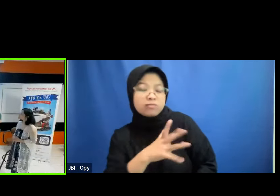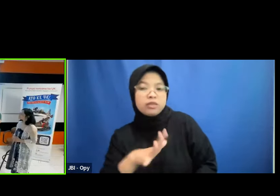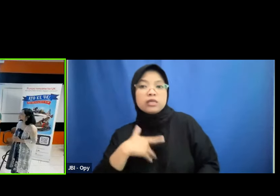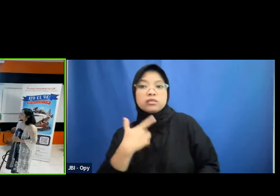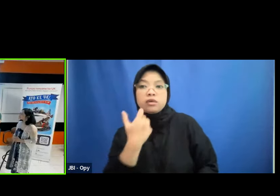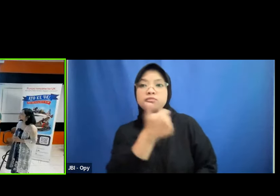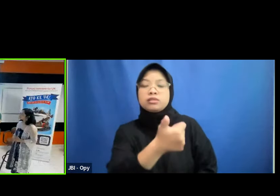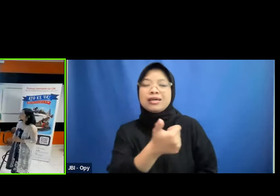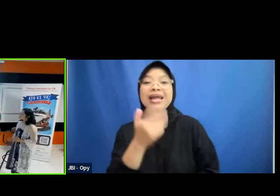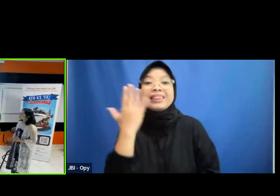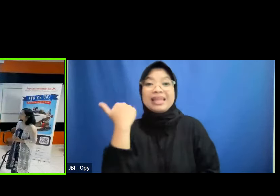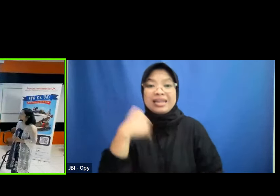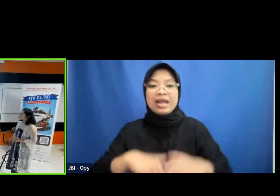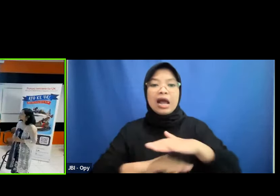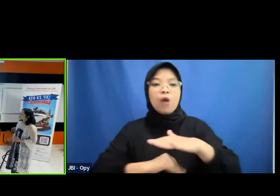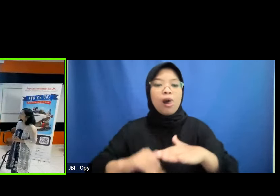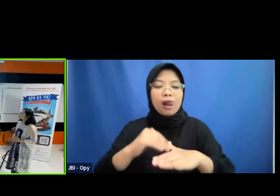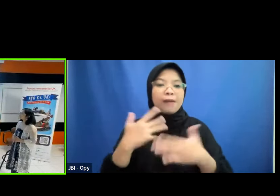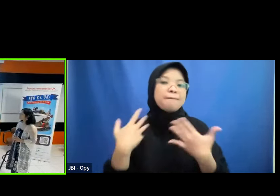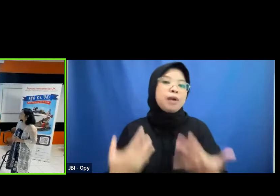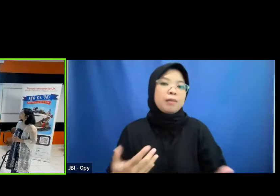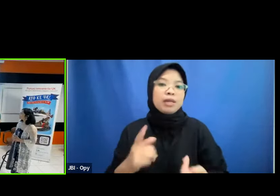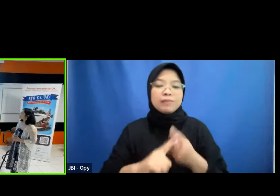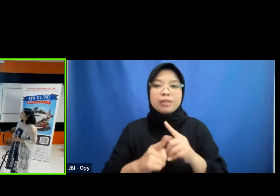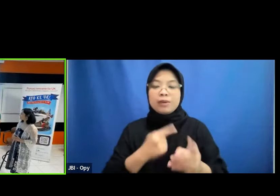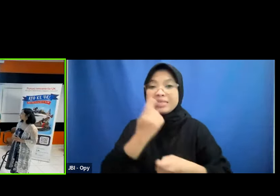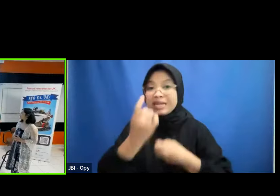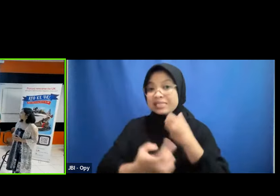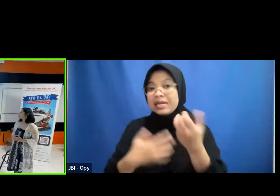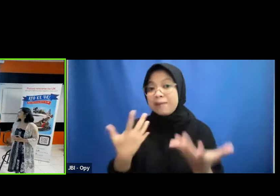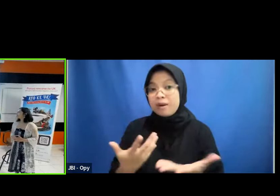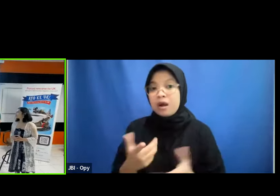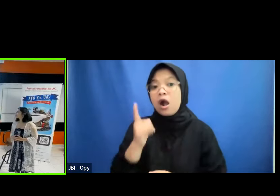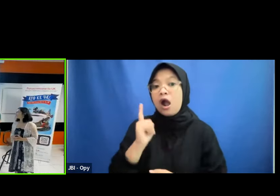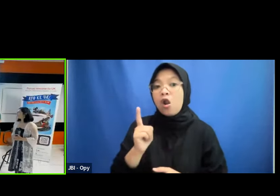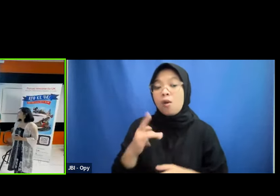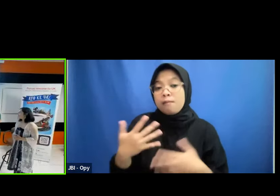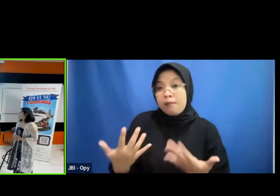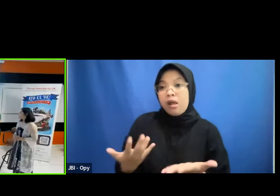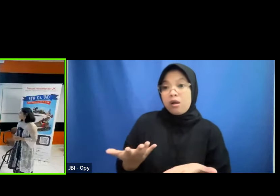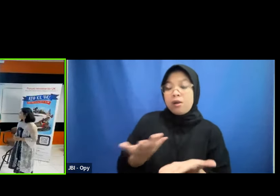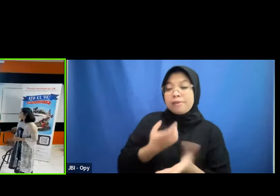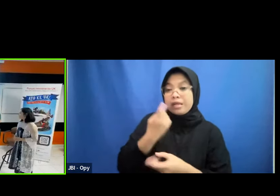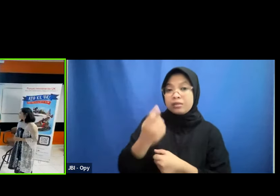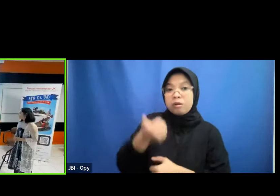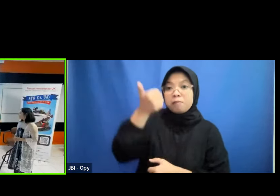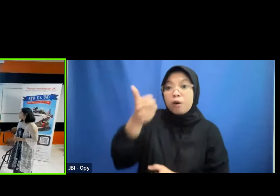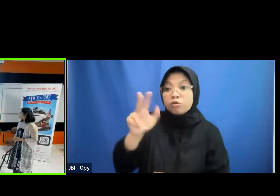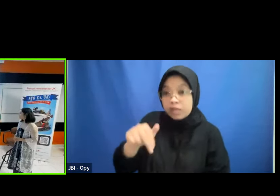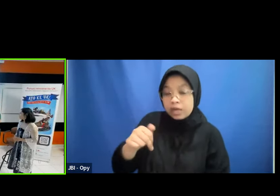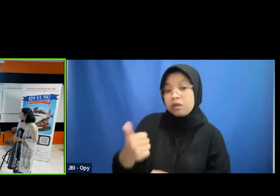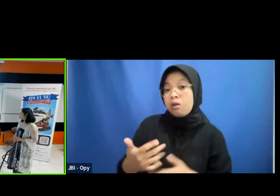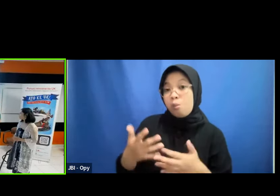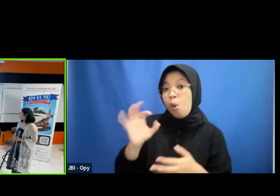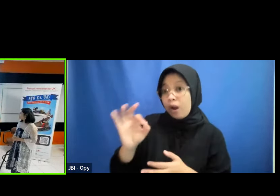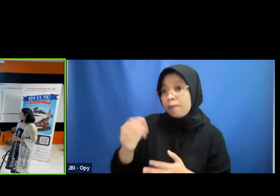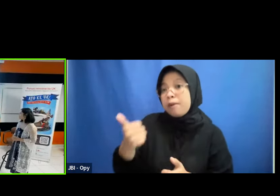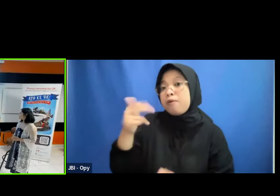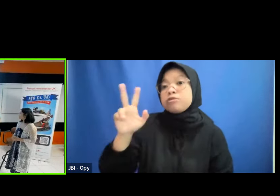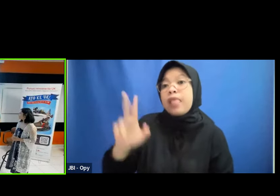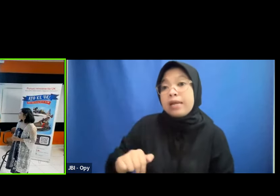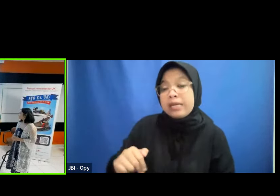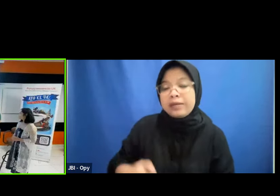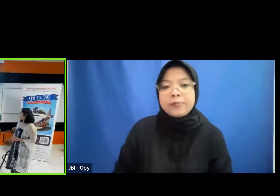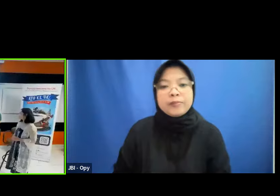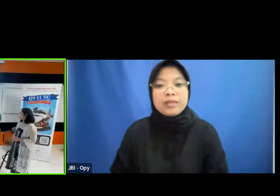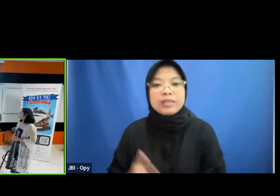fondasi awal apa yang akan teman-teman sampaikan kalau How to-nya lebih bagus ya oke lebih bagus ee terus masalah